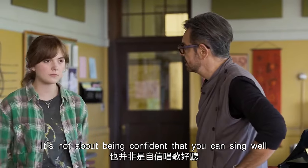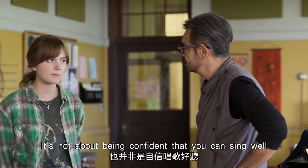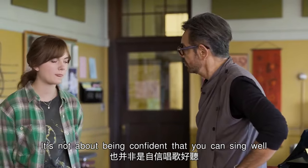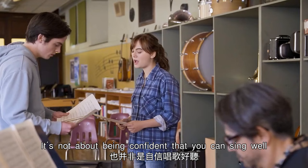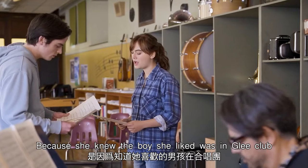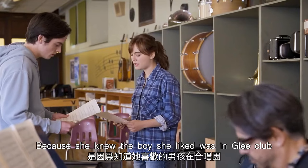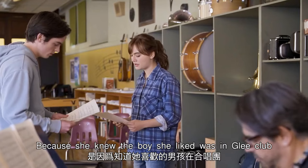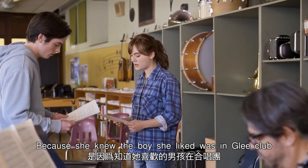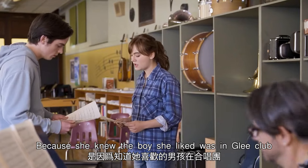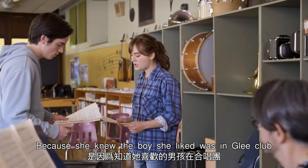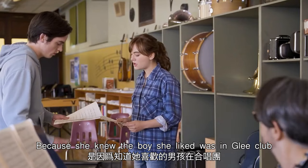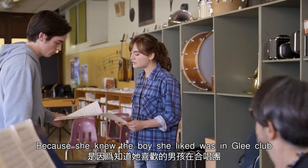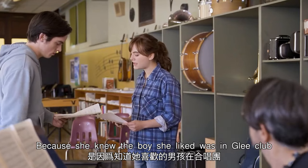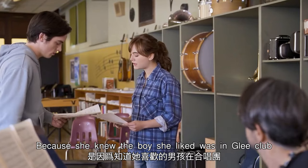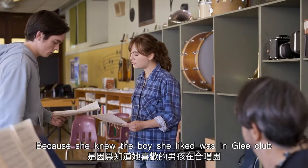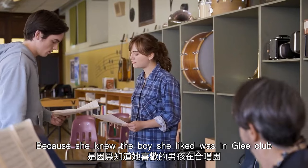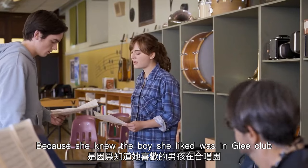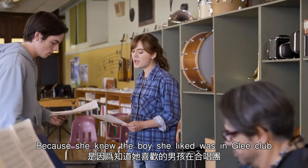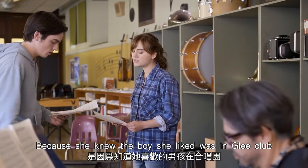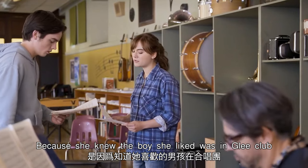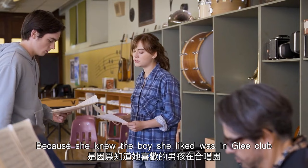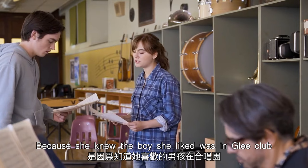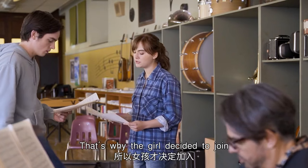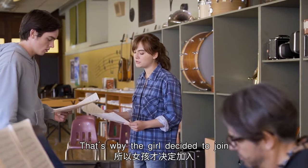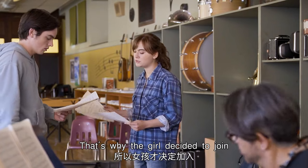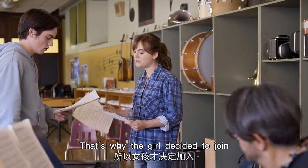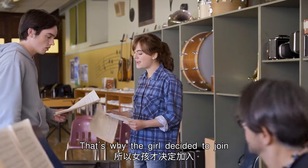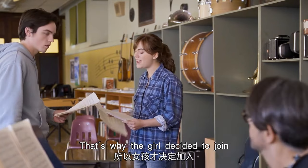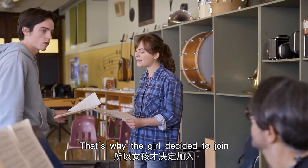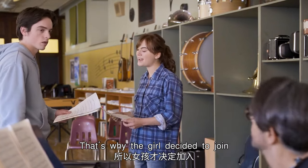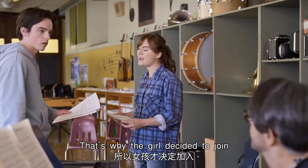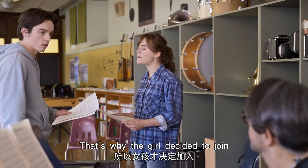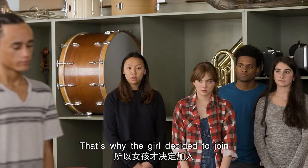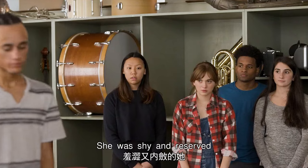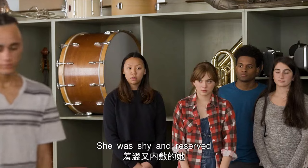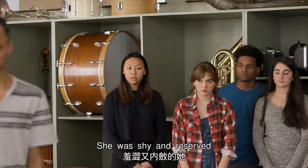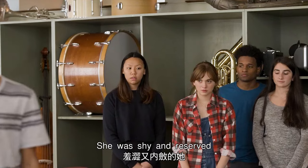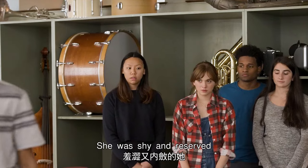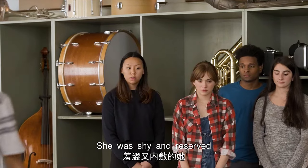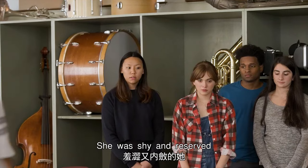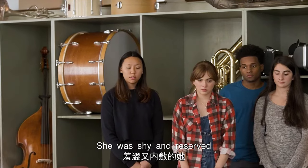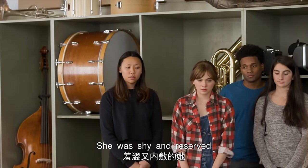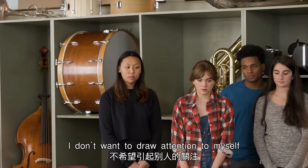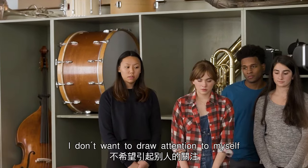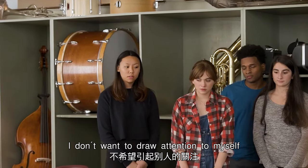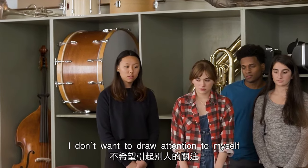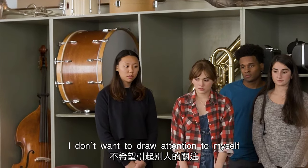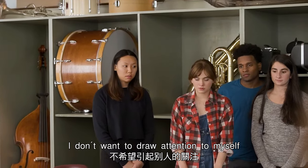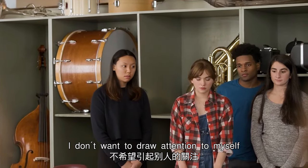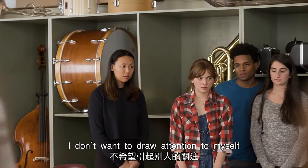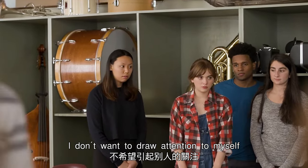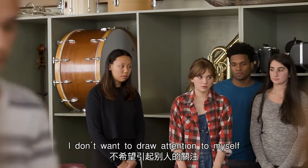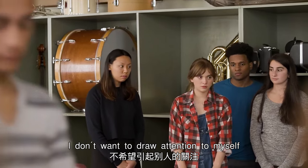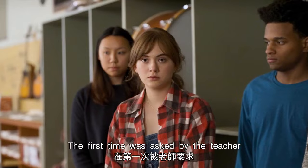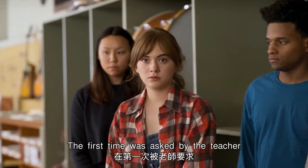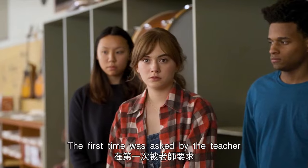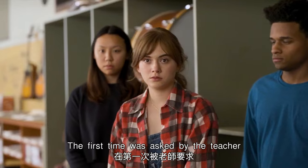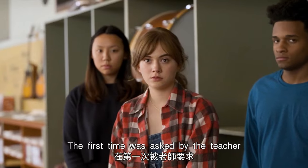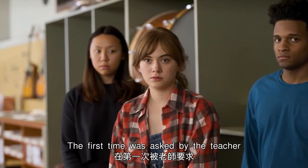好听是因为知道他喜欢的男孩在合唱团所以女孩才决定加入羞涩又内敛的他不希望引起别人的关注在第一次被